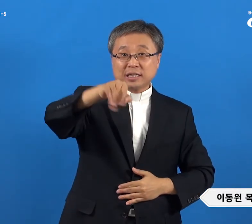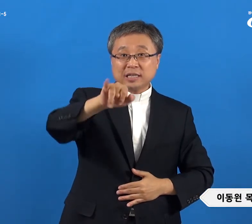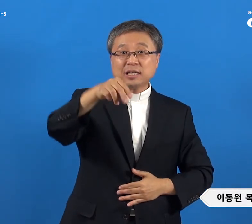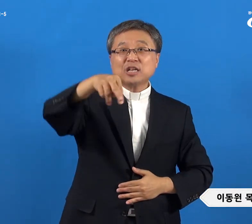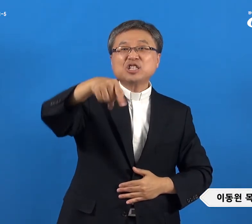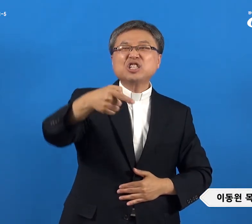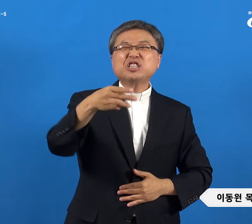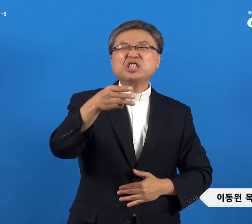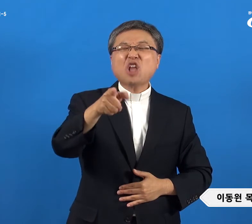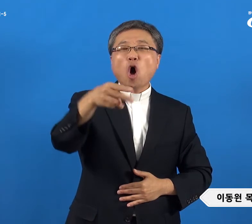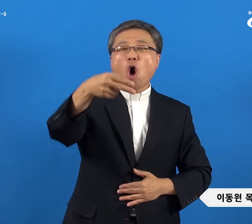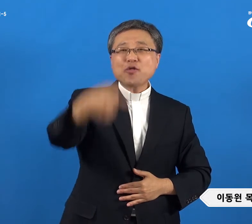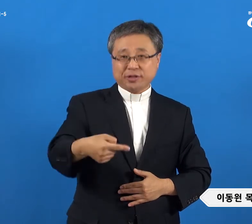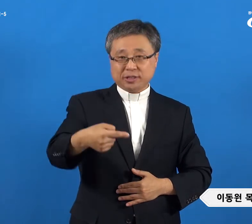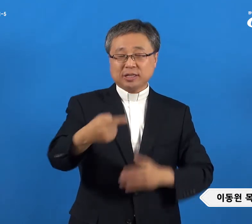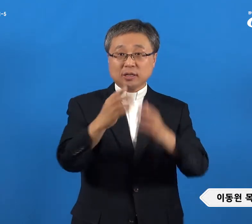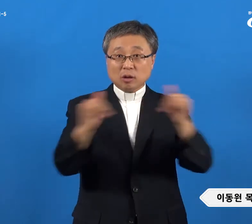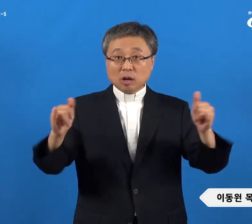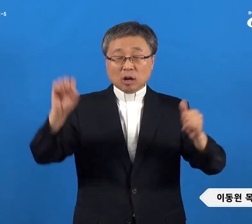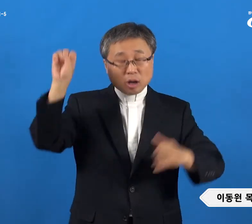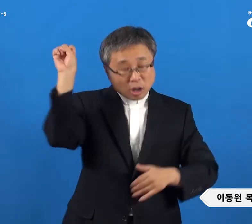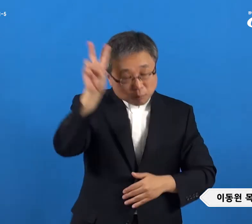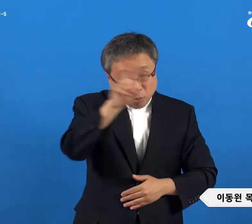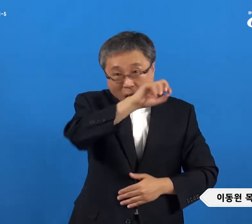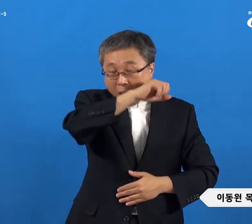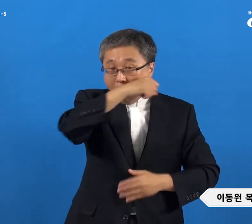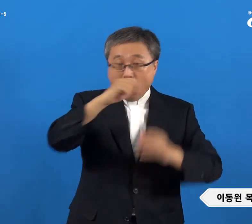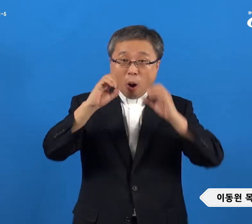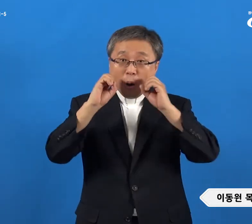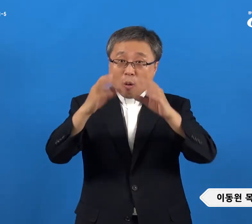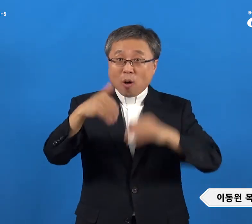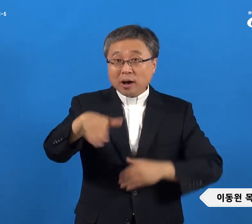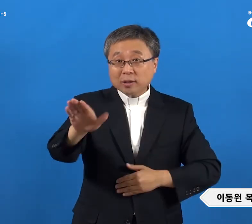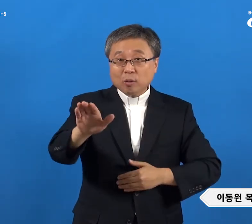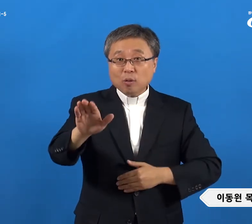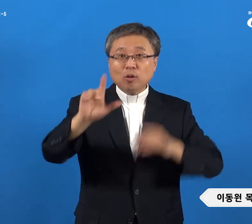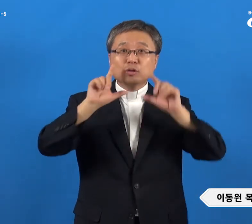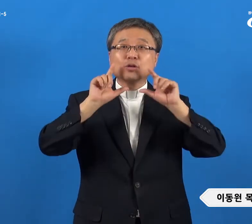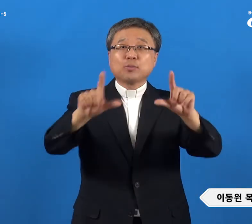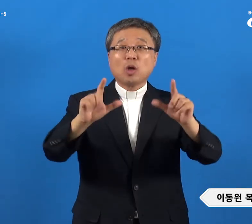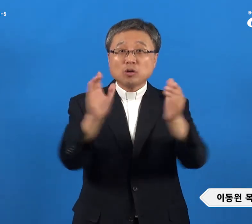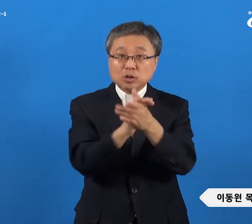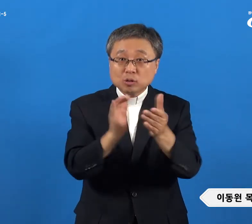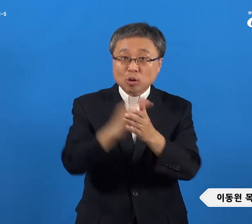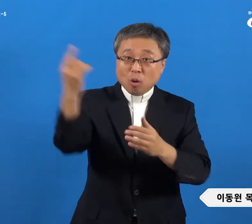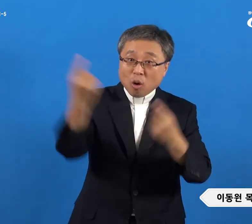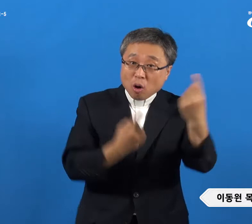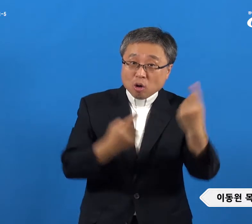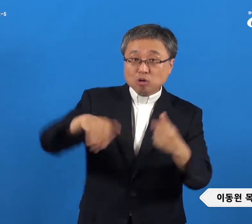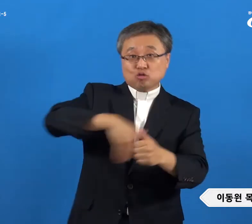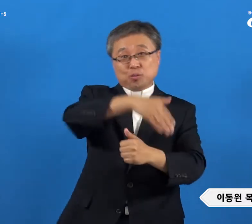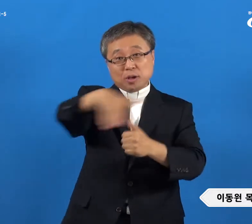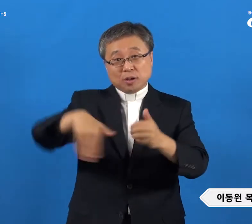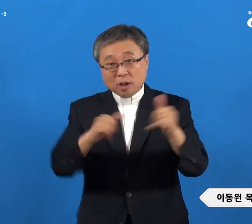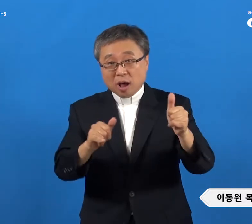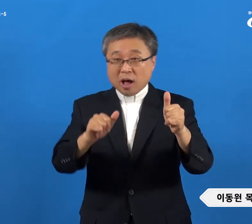날 자기 아프리카 선교를 떠나겠다고 선포합니다. 친구들이 와서 주변 사람들이 와서